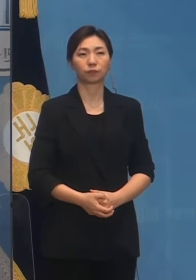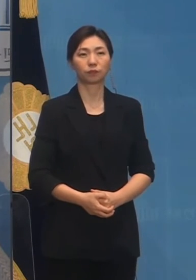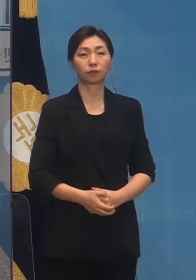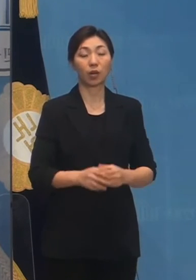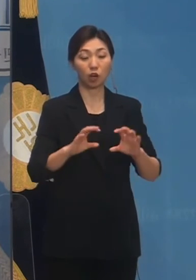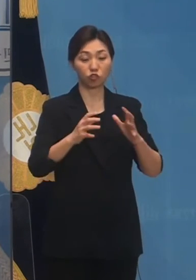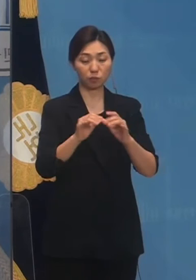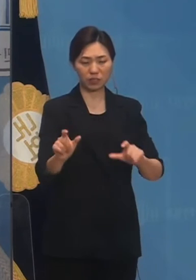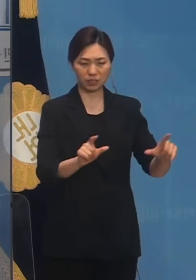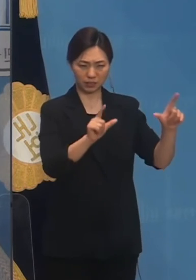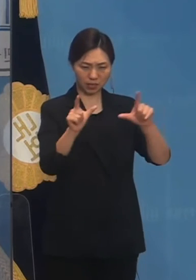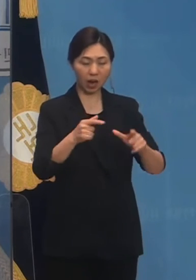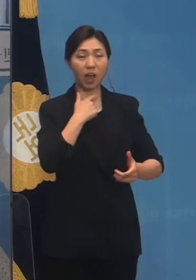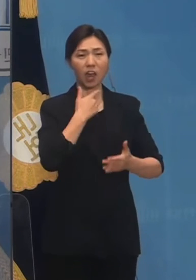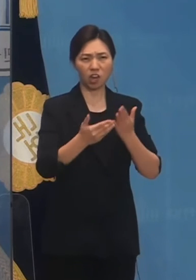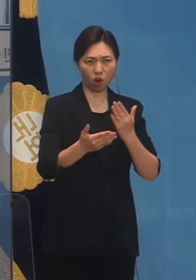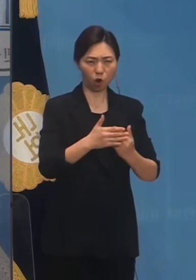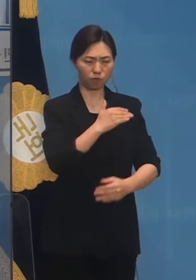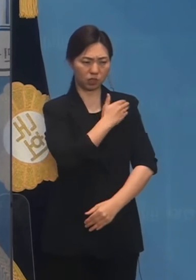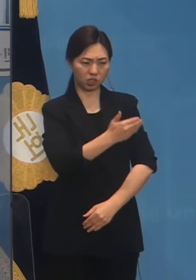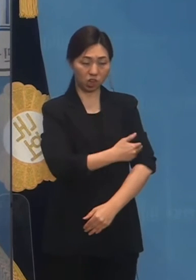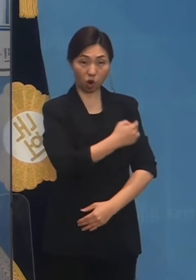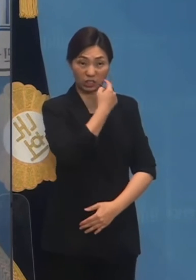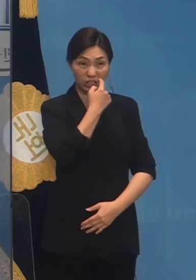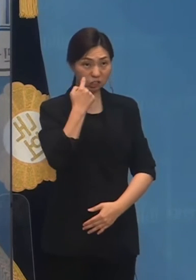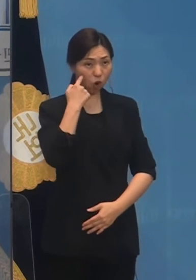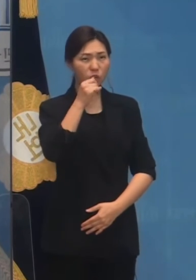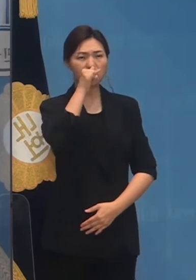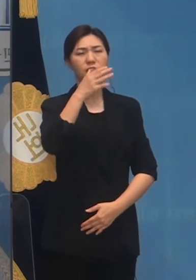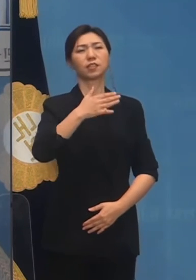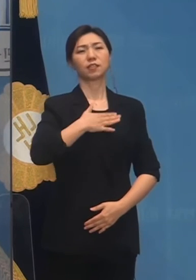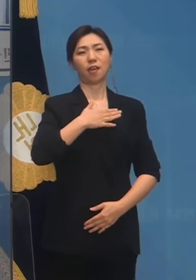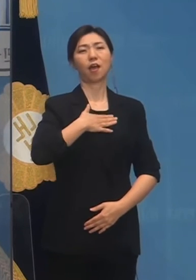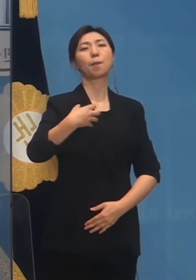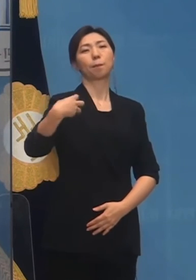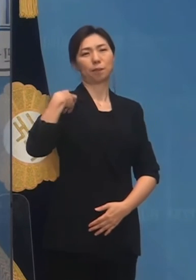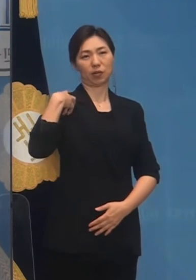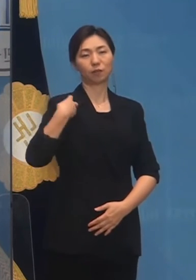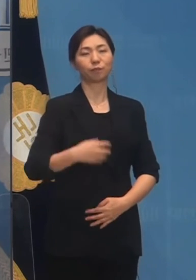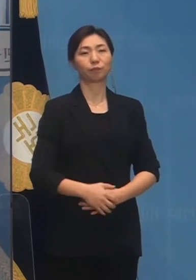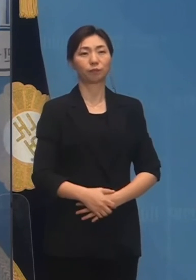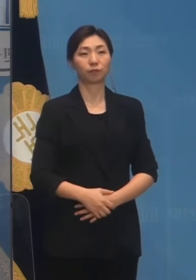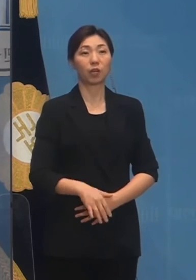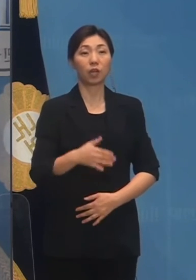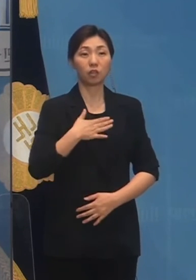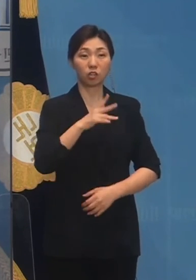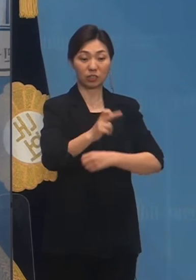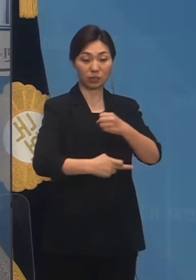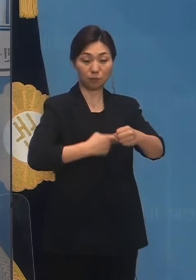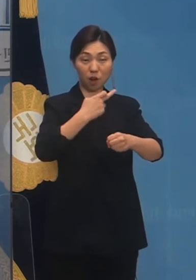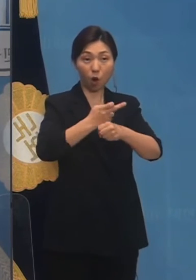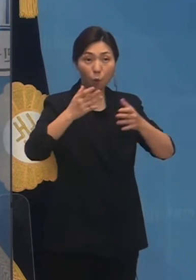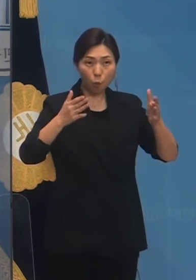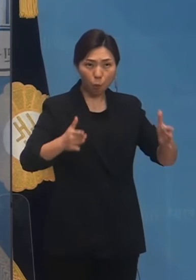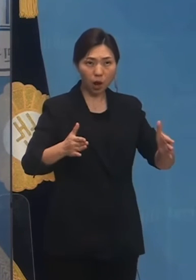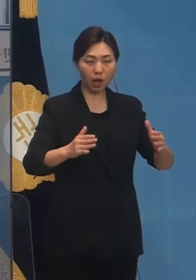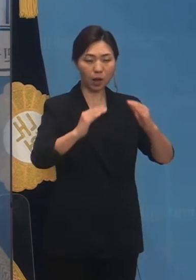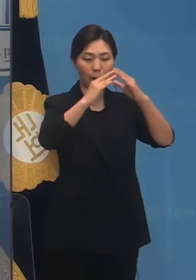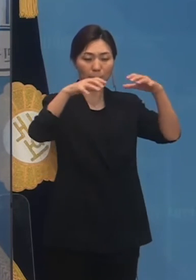민생 현장 경험과 실적으로 검증된 사람, 저 연평이 하겠습니다. 저는 12년간